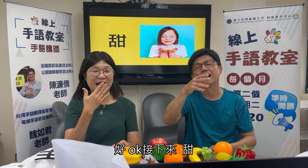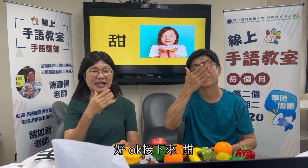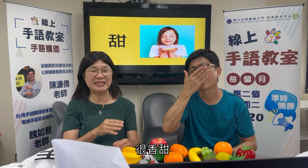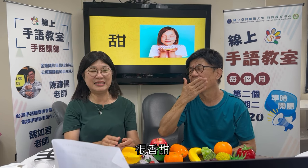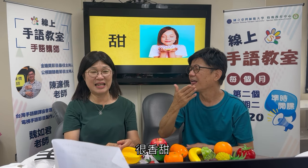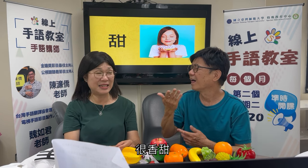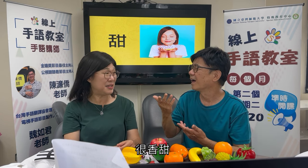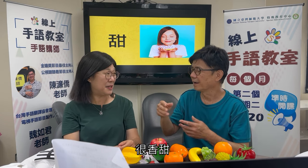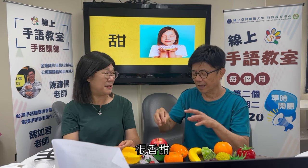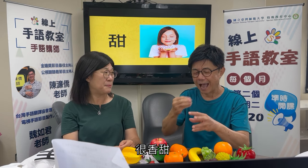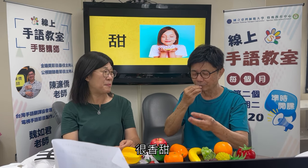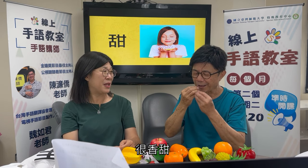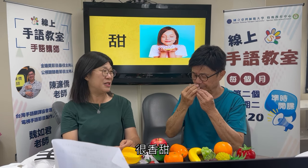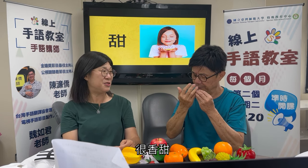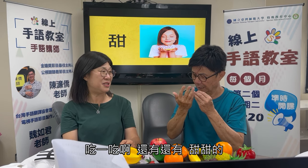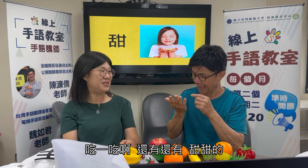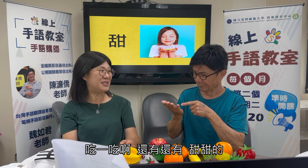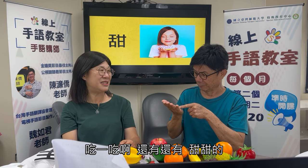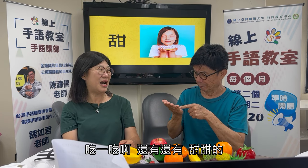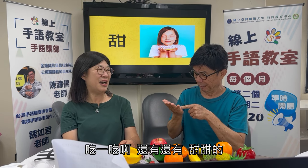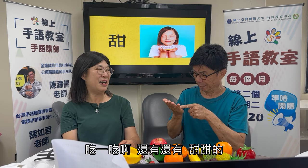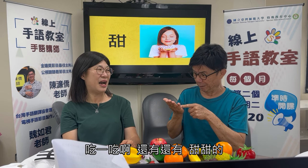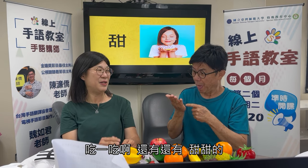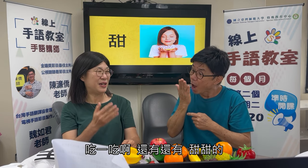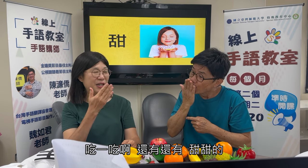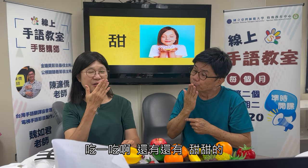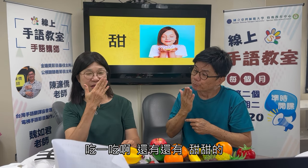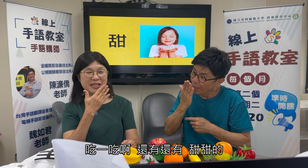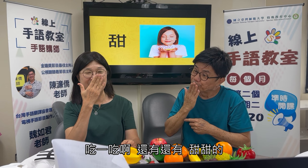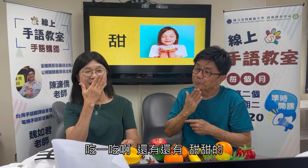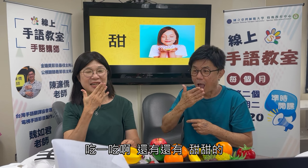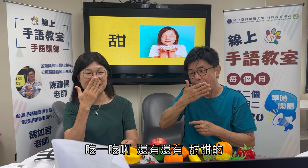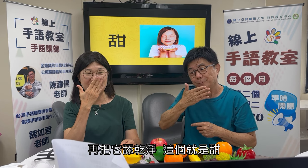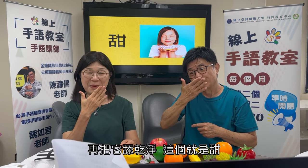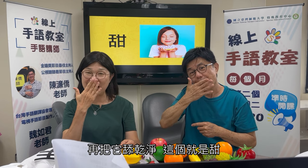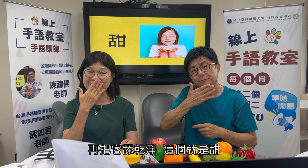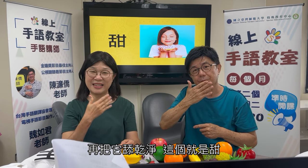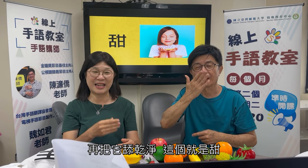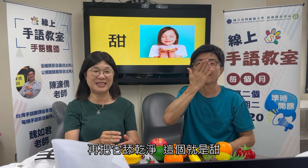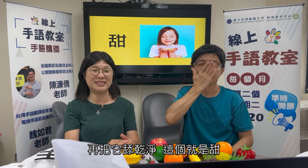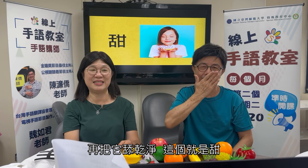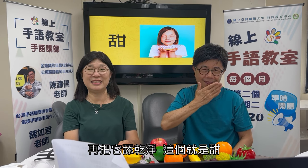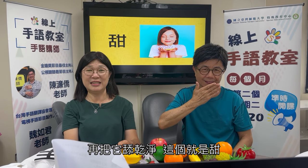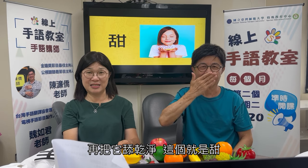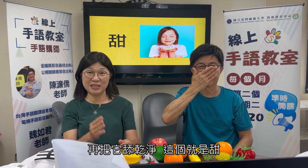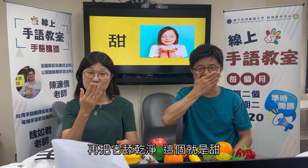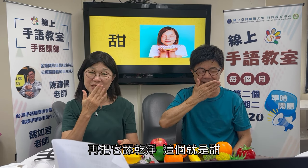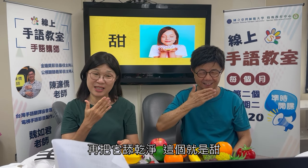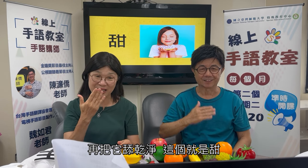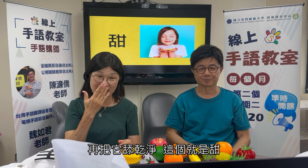很香甜，吃一吃啊，还有甜甜的，再把它舔干净，这个就是